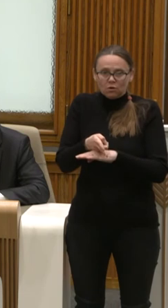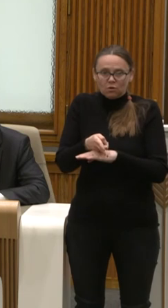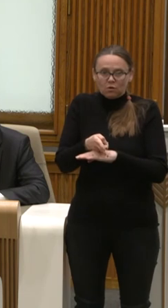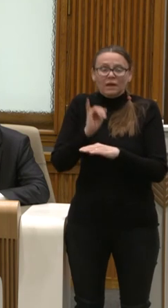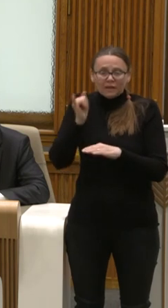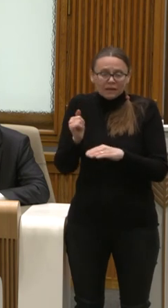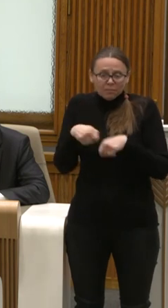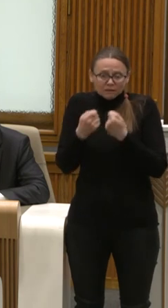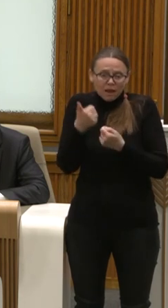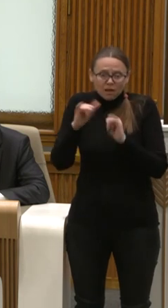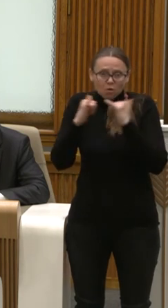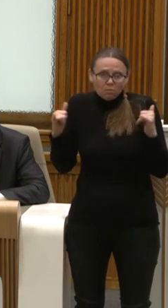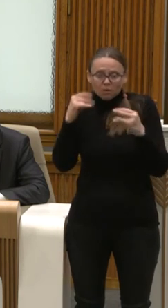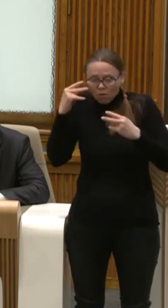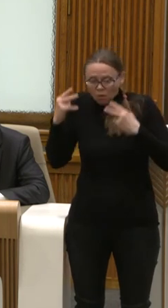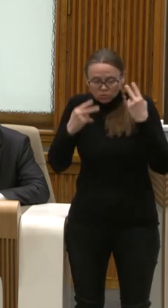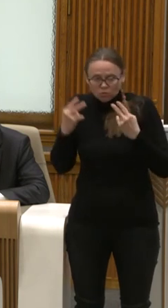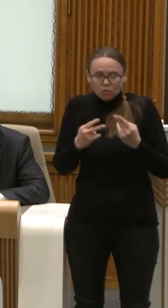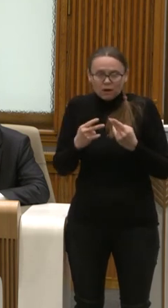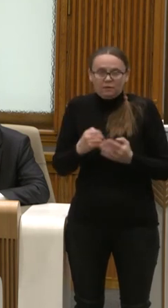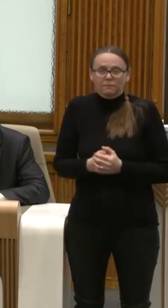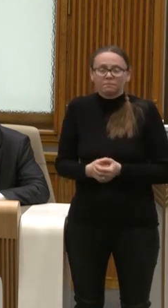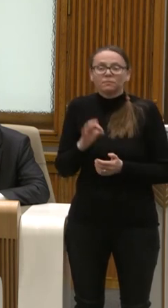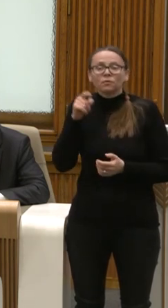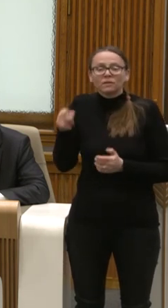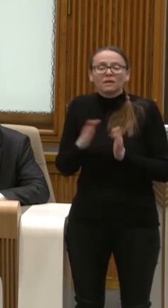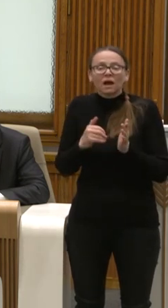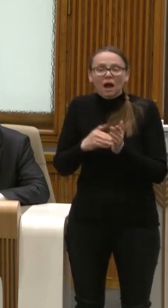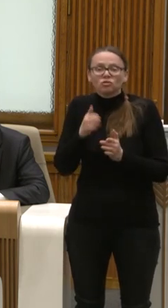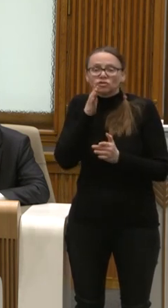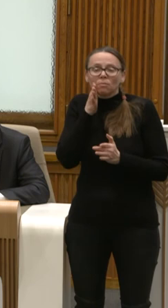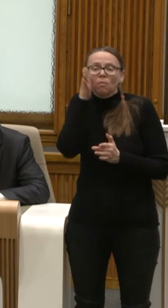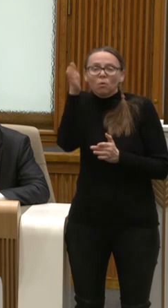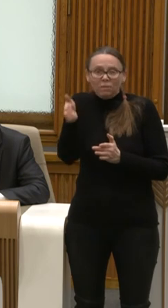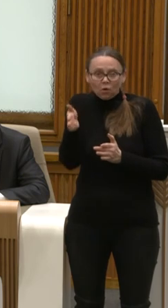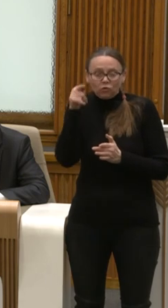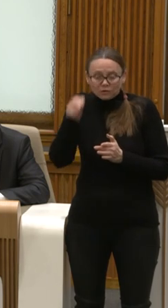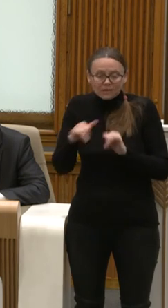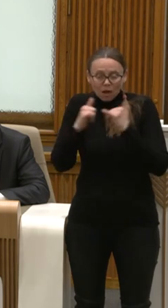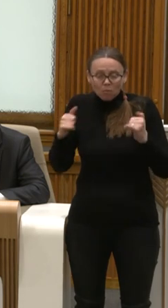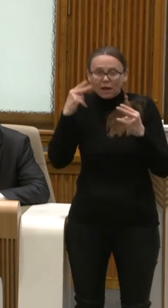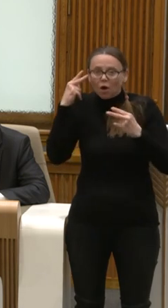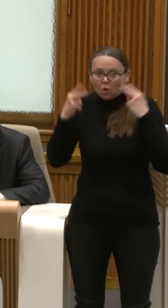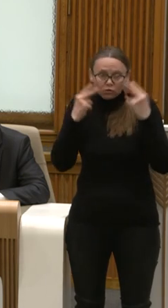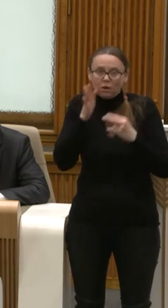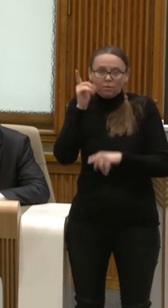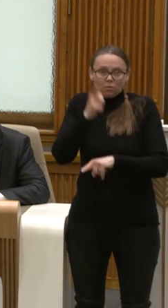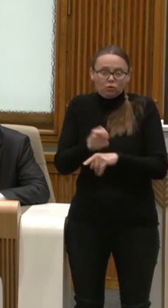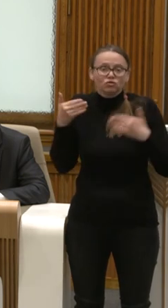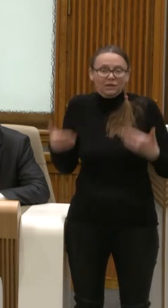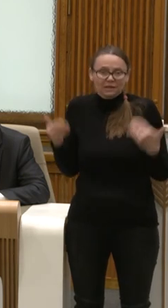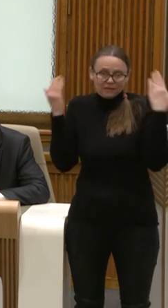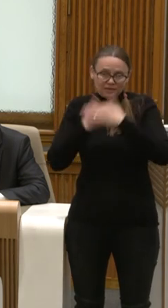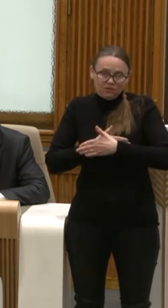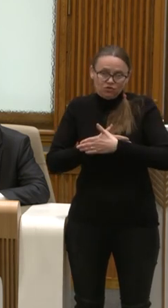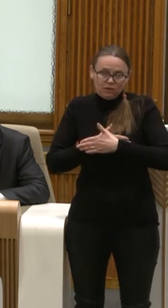neko obliko kontrole. O tem, kakšna bo v prihodnosti ta oblika kontrole, bomo odločili danes večer.